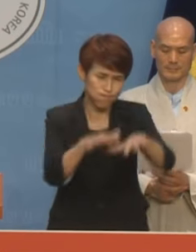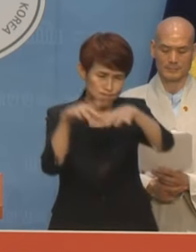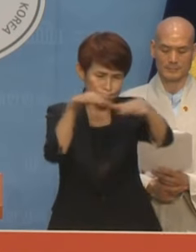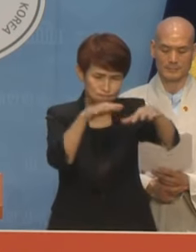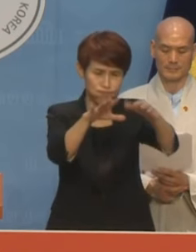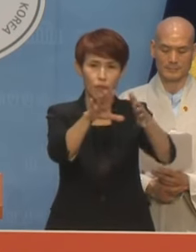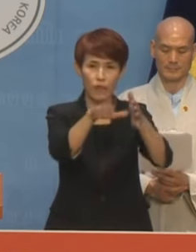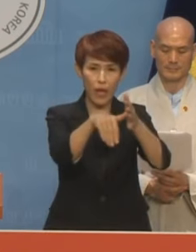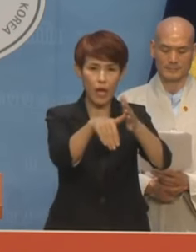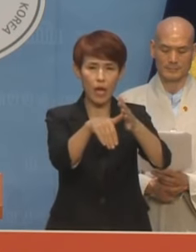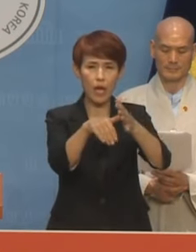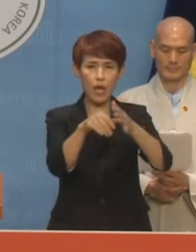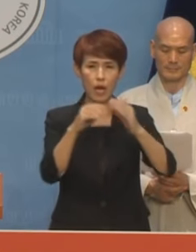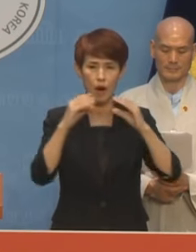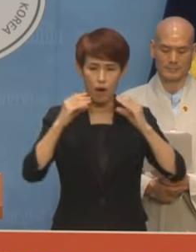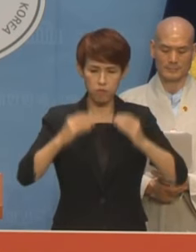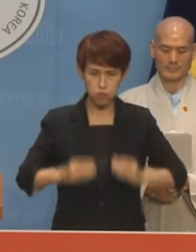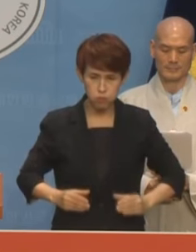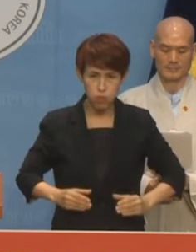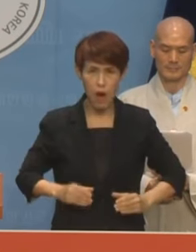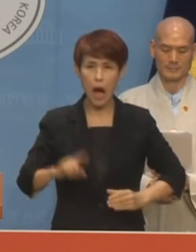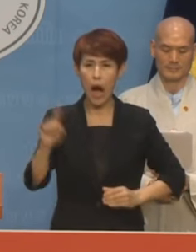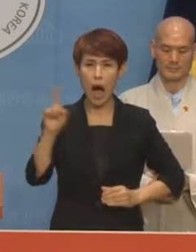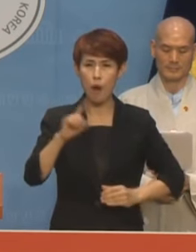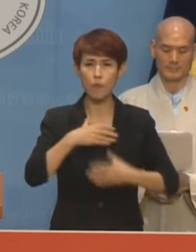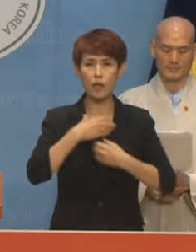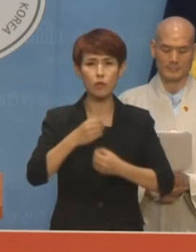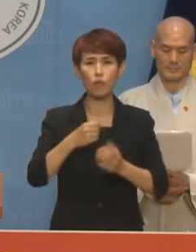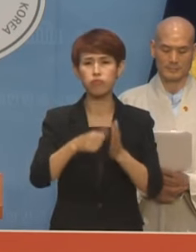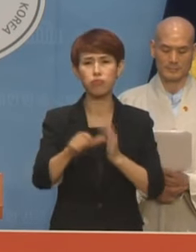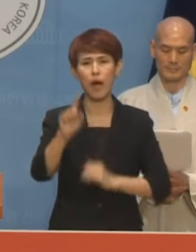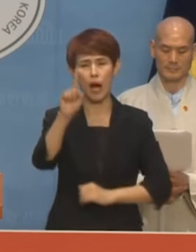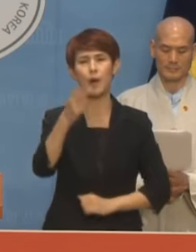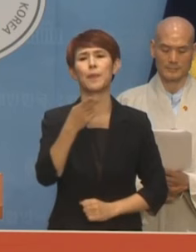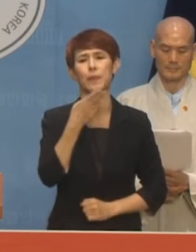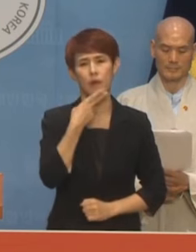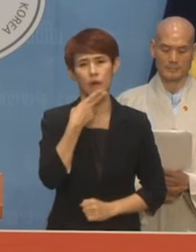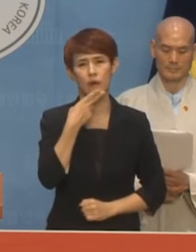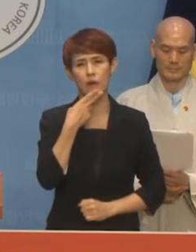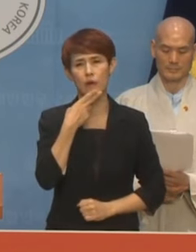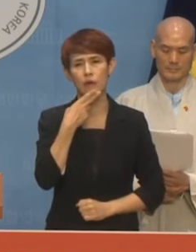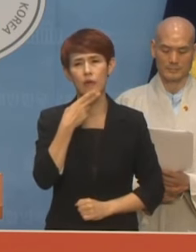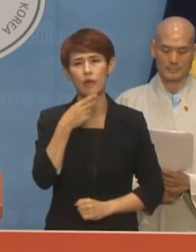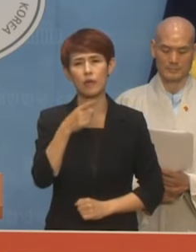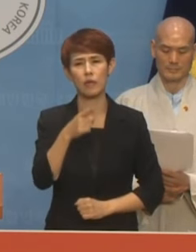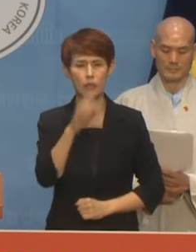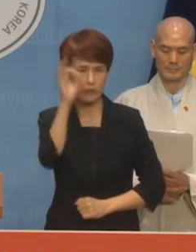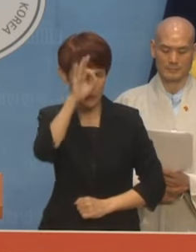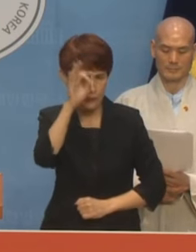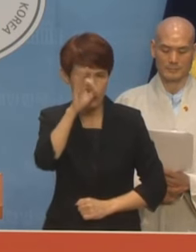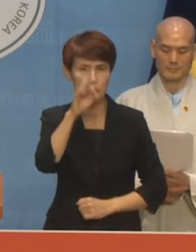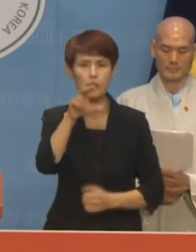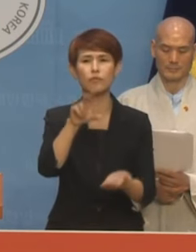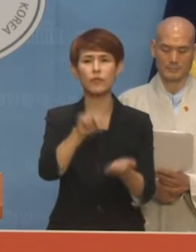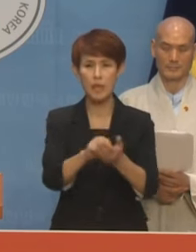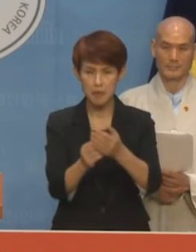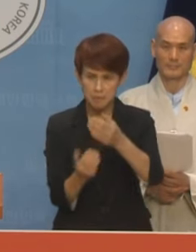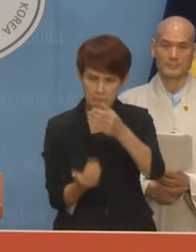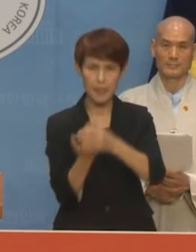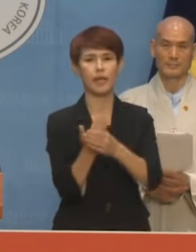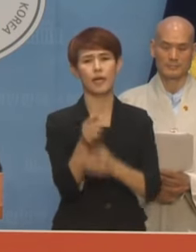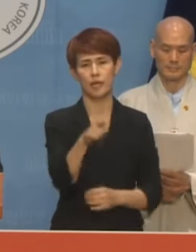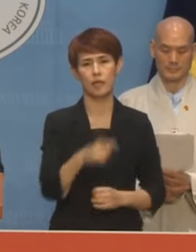한가운데서 구명조끼나 기초적인 안전장구도 갖추지 않은 무모한 수색 작업 중에 일어난